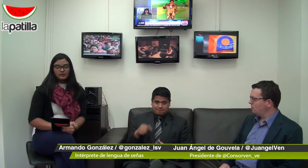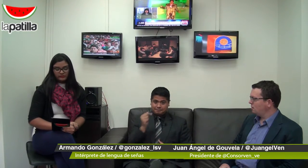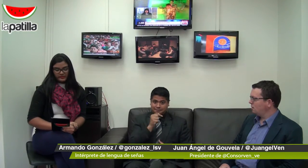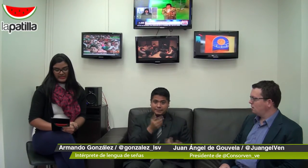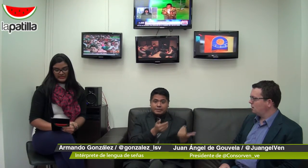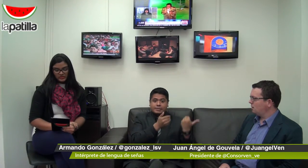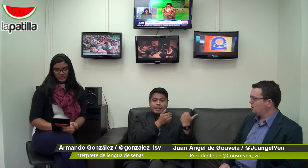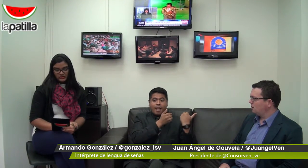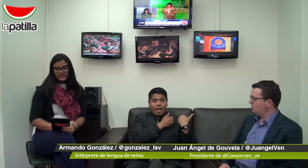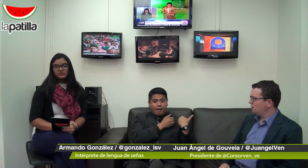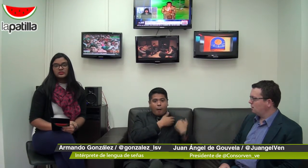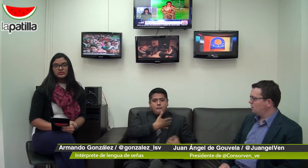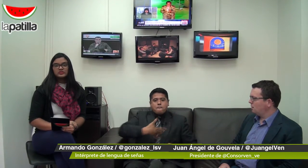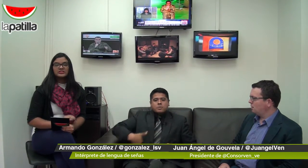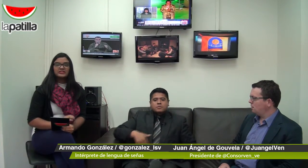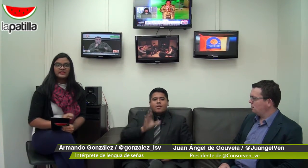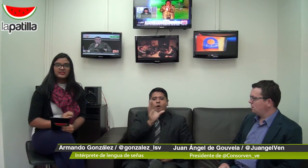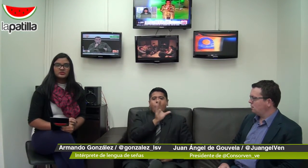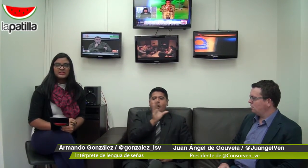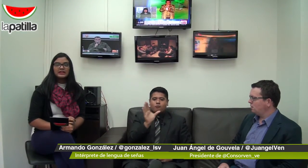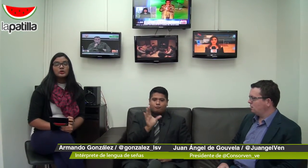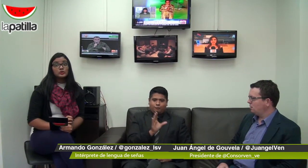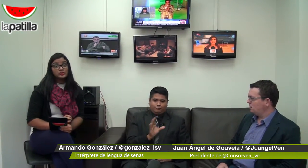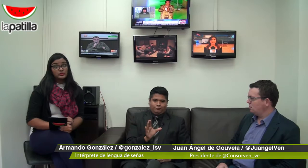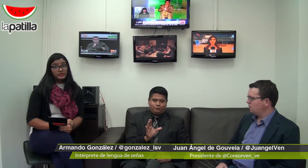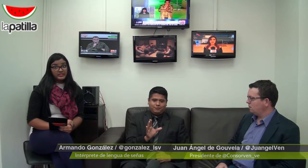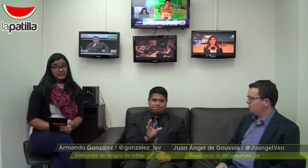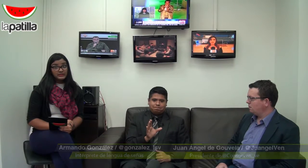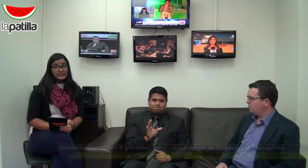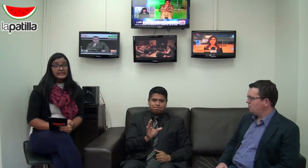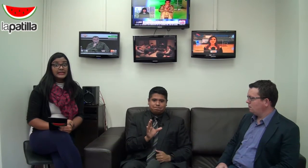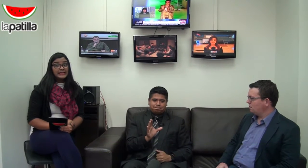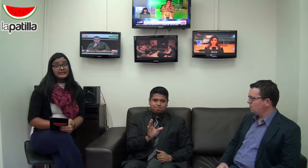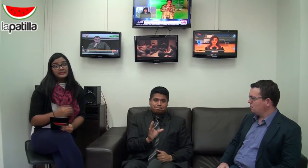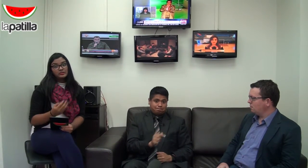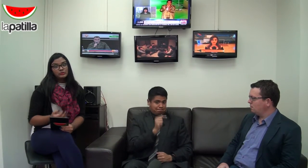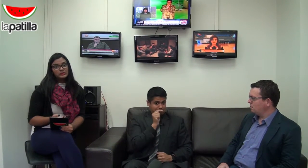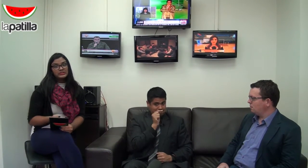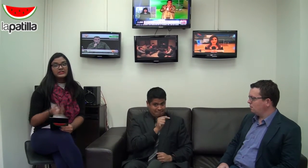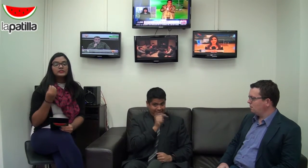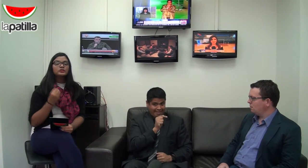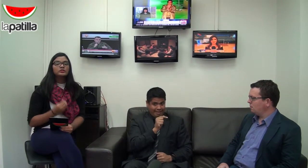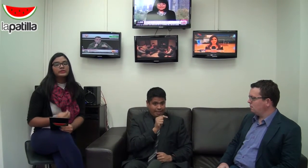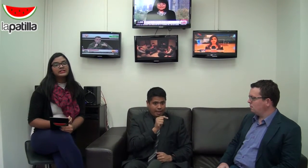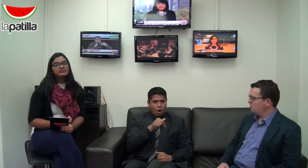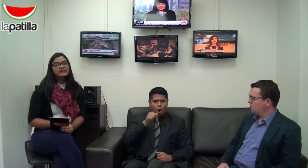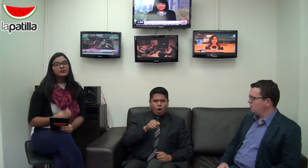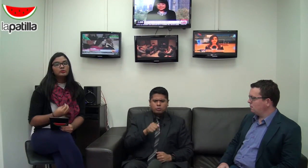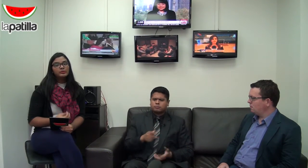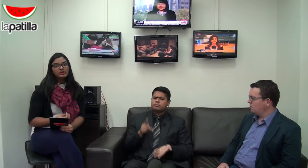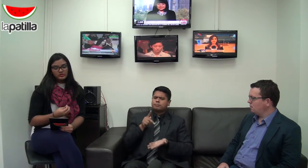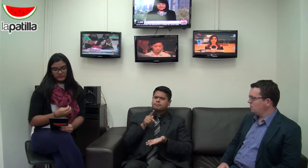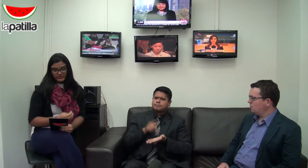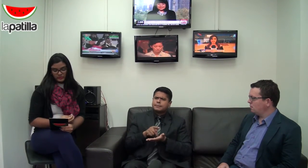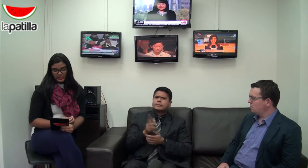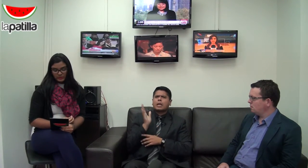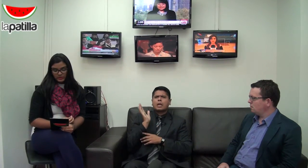Confederación de Sordos de Venezuela, Consorven. Él en esta oportunidad nos viene a hablar un poco sobre su labor.